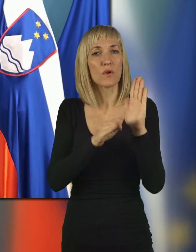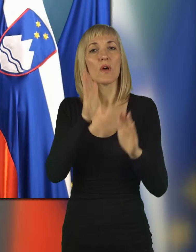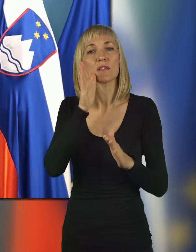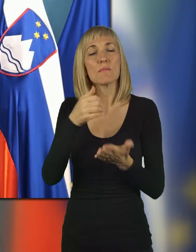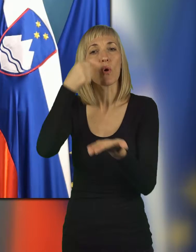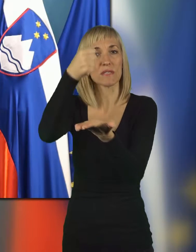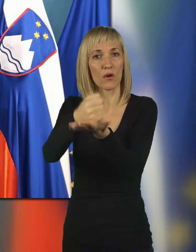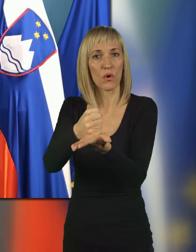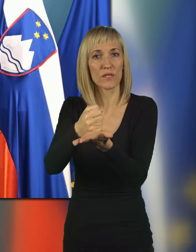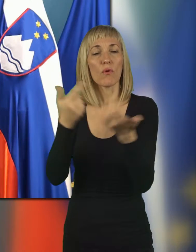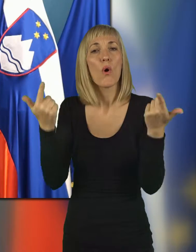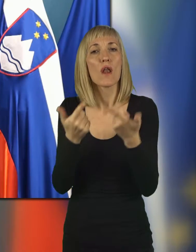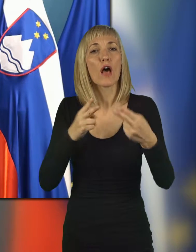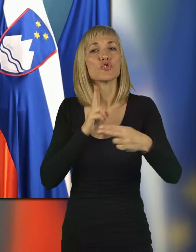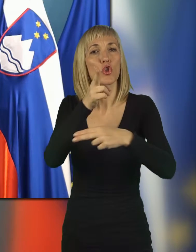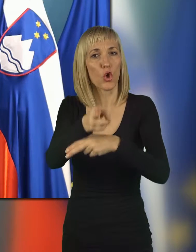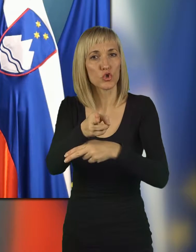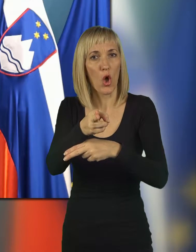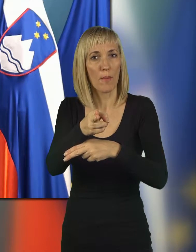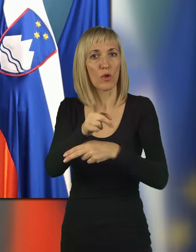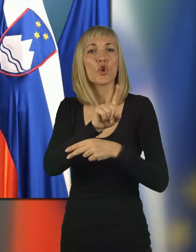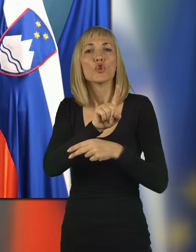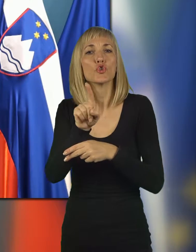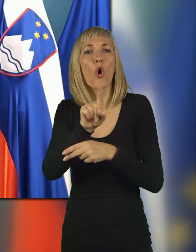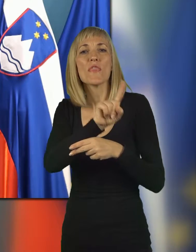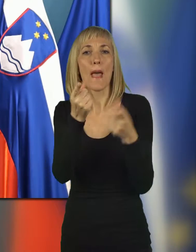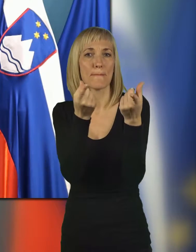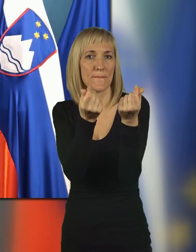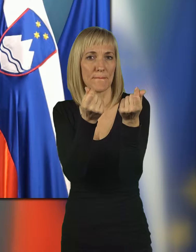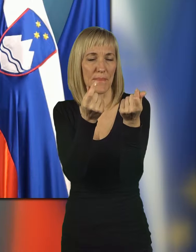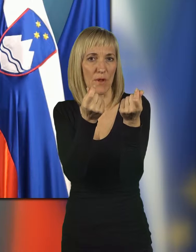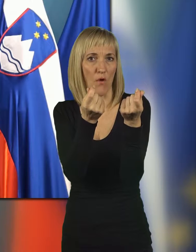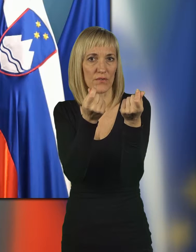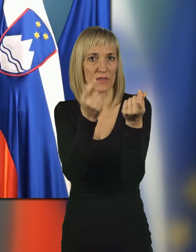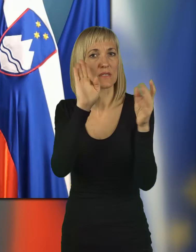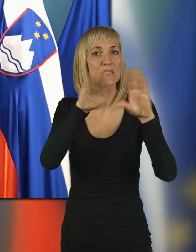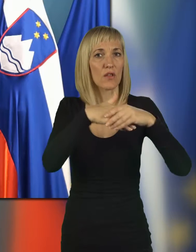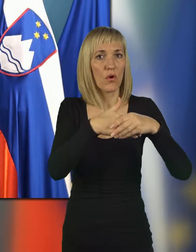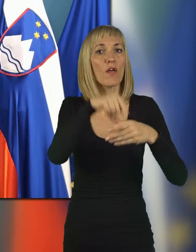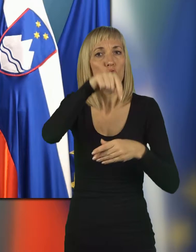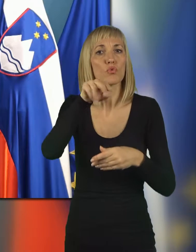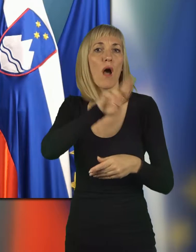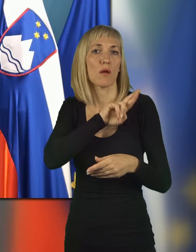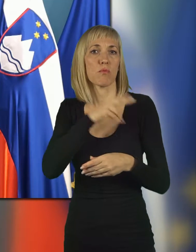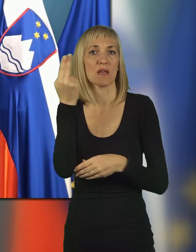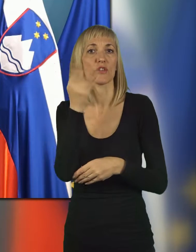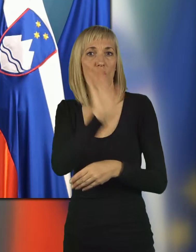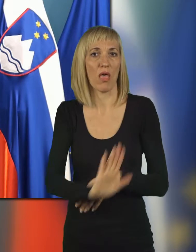bo zagotavljal lažjo dostopnost do neprofitnih stanovanj v Republiki